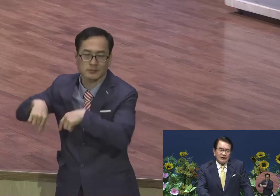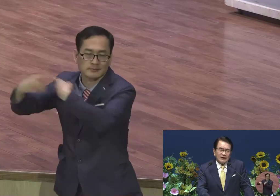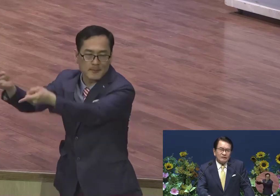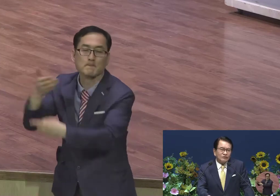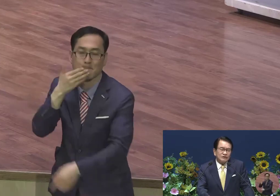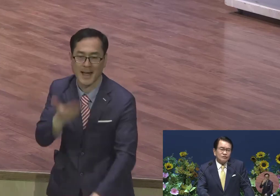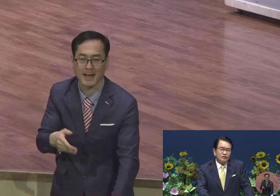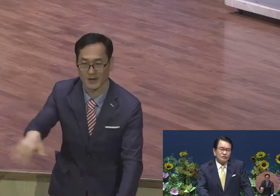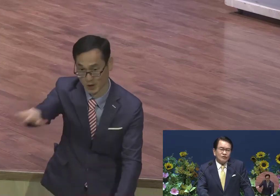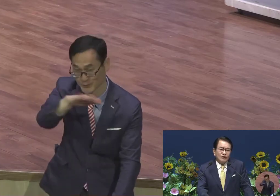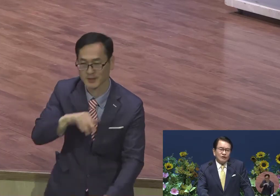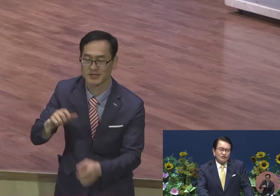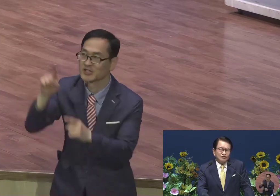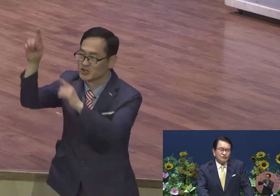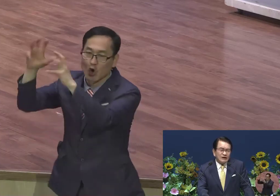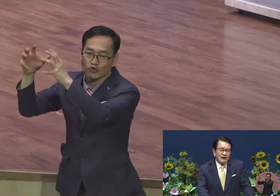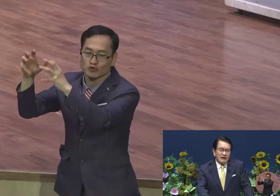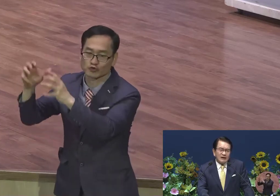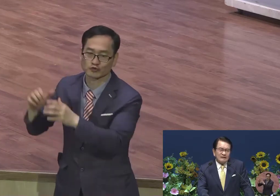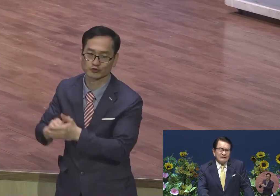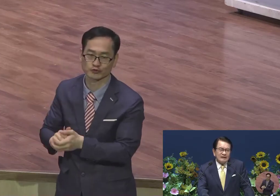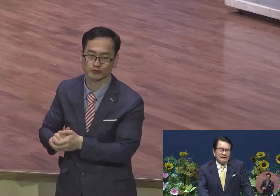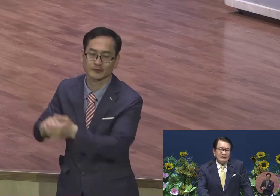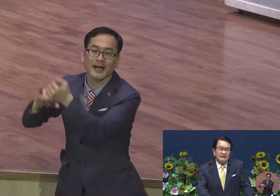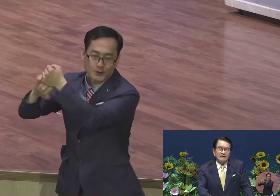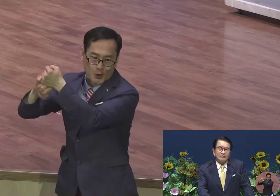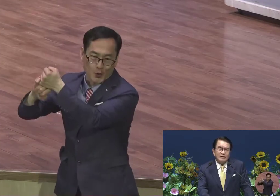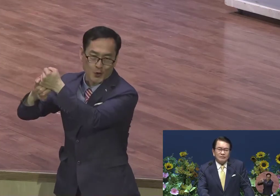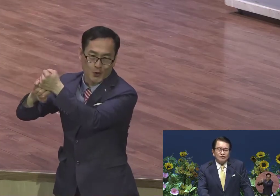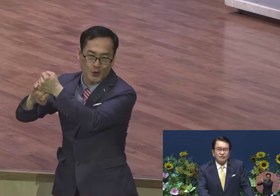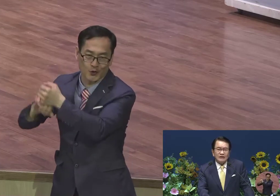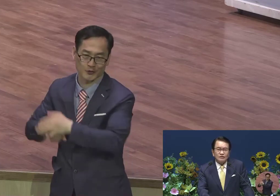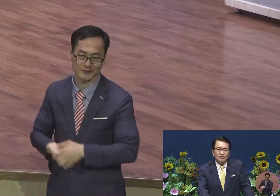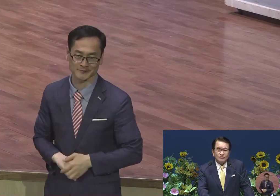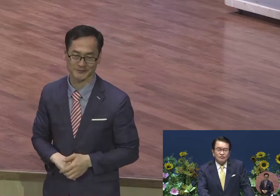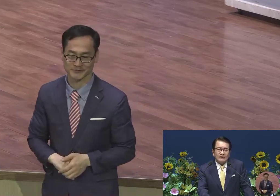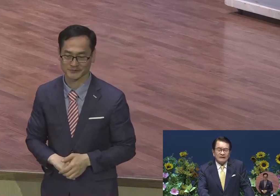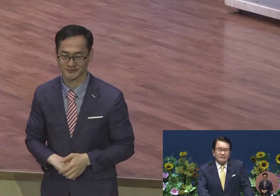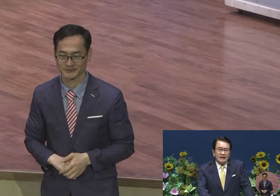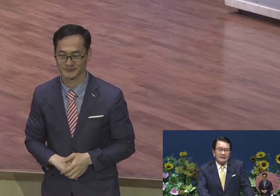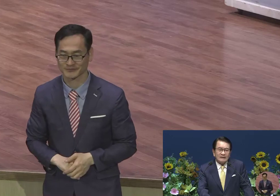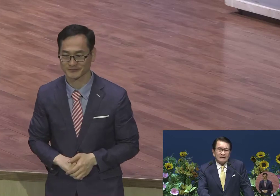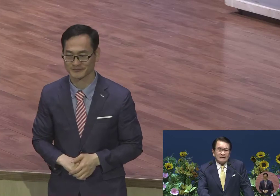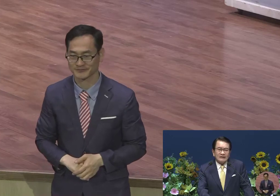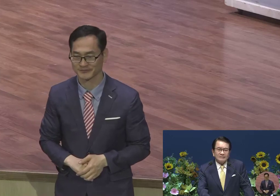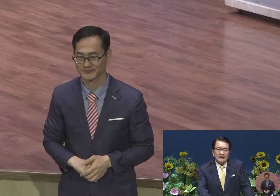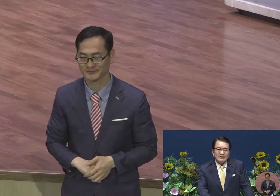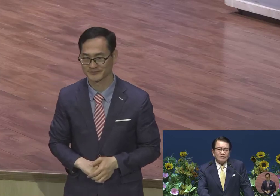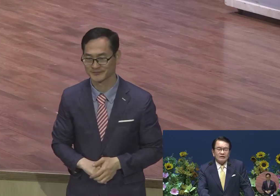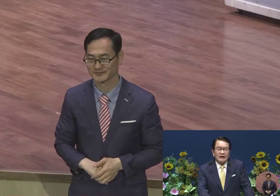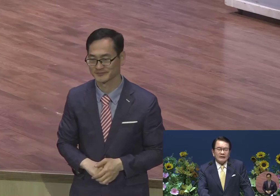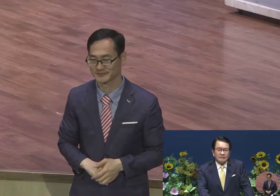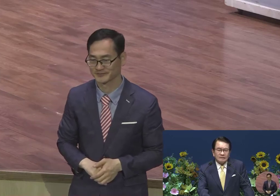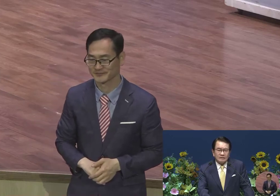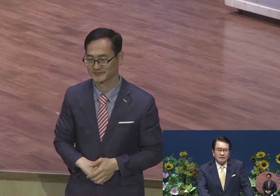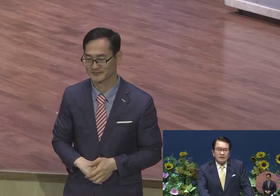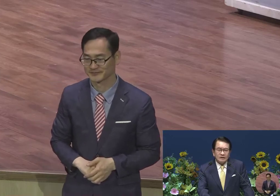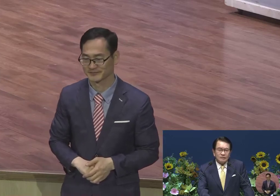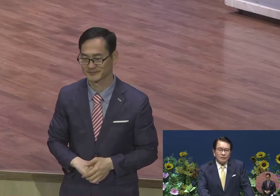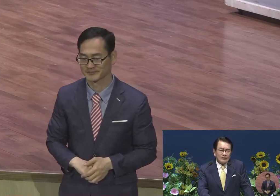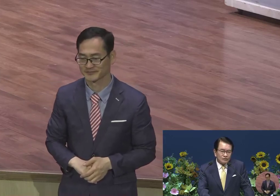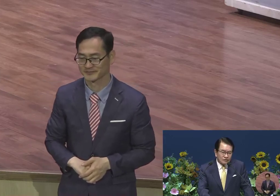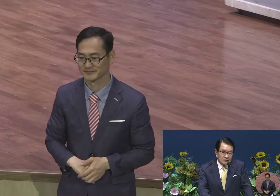행복합니까 그래서 우리 성도는요 죽었다 응응거리고 순간적으로 눈물이 나지만 그걸 며칠으로 그리 안 해요